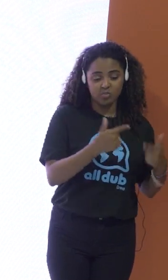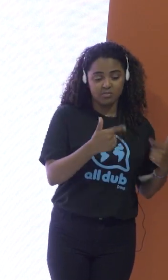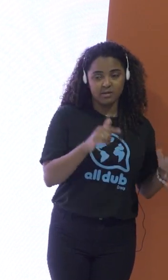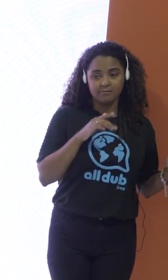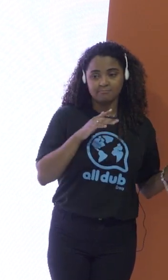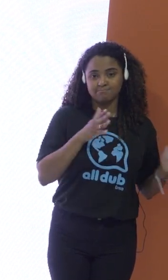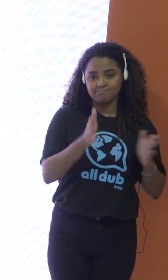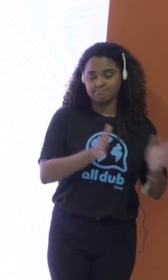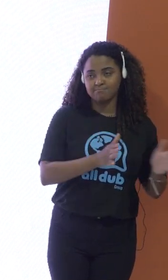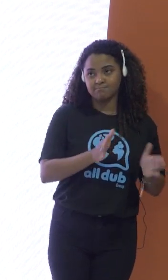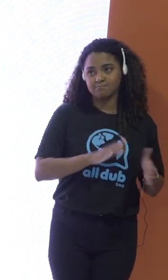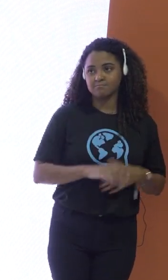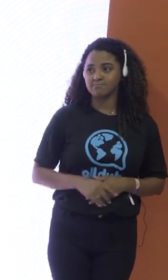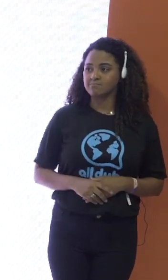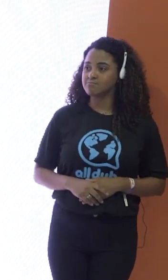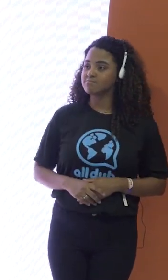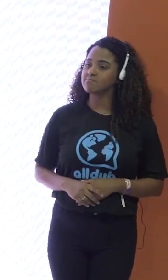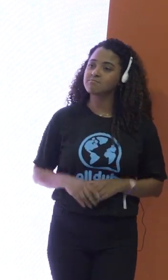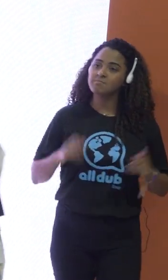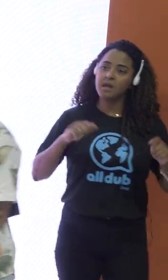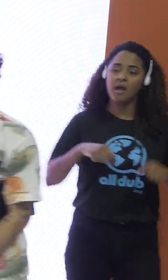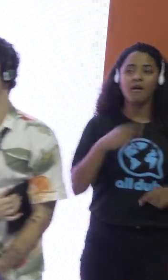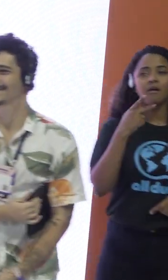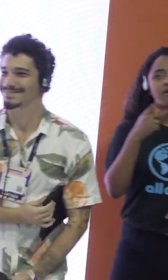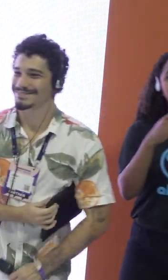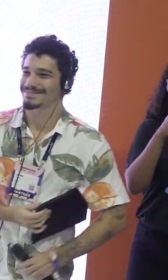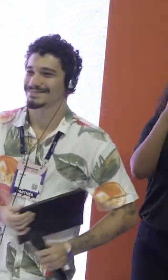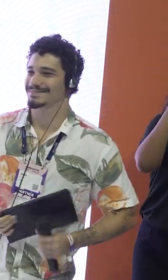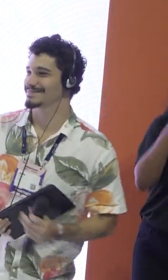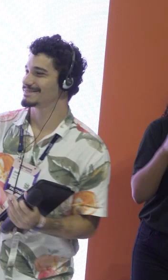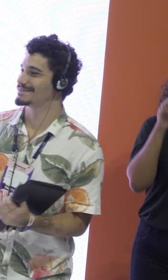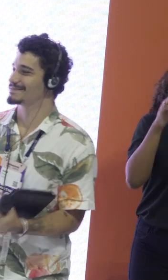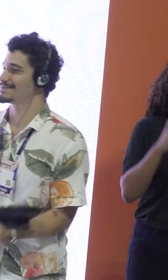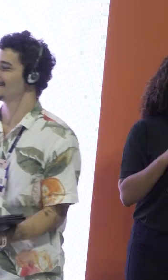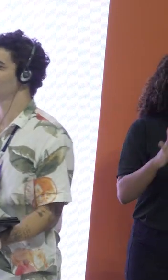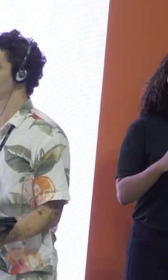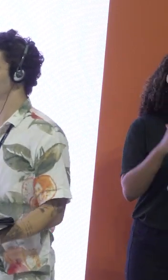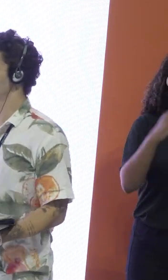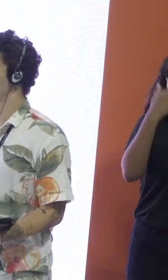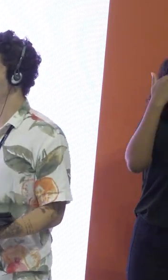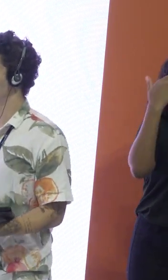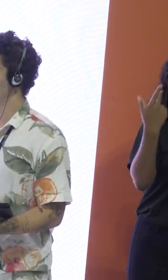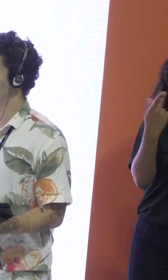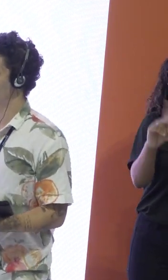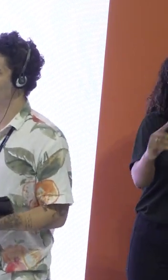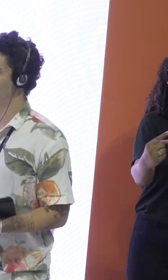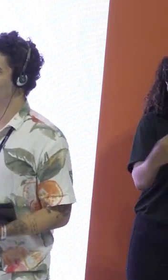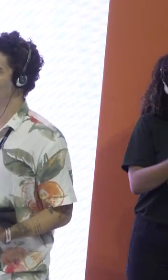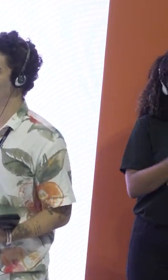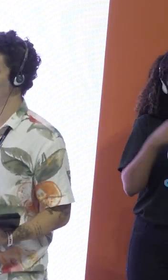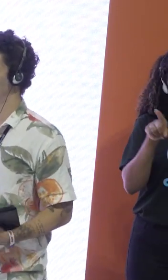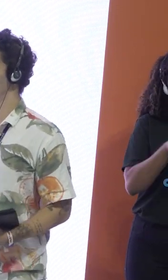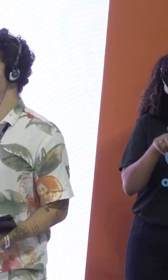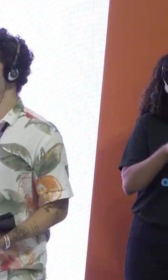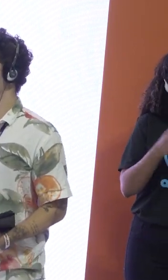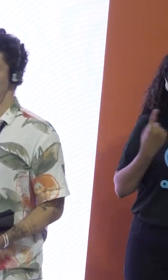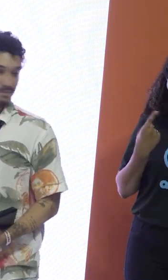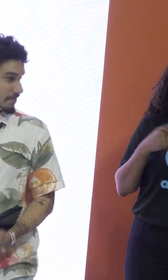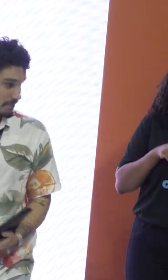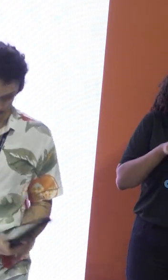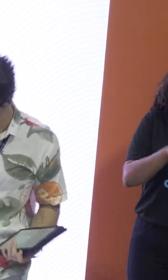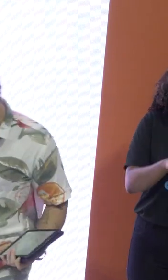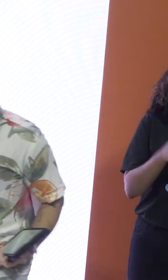daquela câmera lá, fala diretamente para eles. Primeiro, obrigado pela pergunta e obrigado também pela parceria, né? Pela oportunidade única que a gente